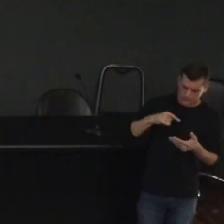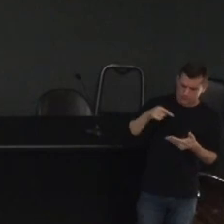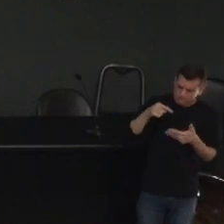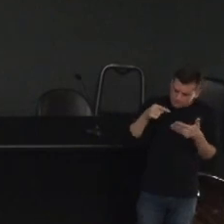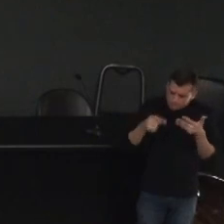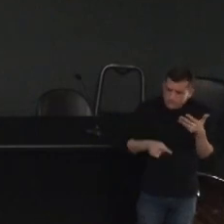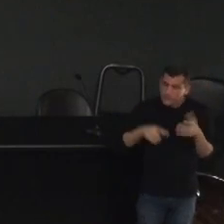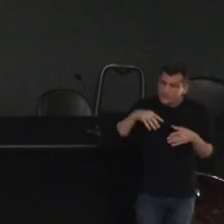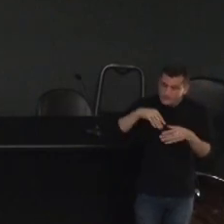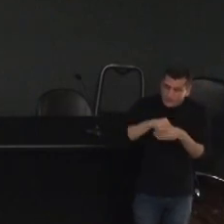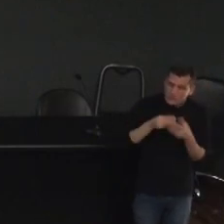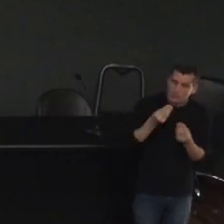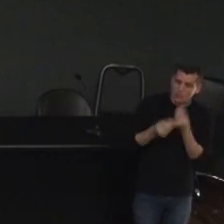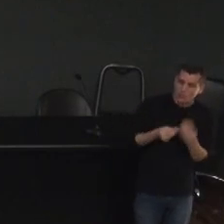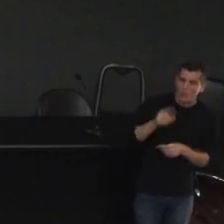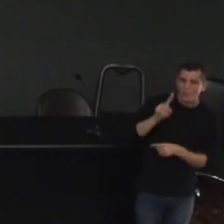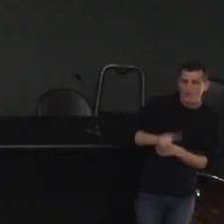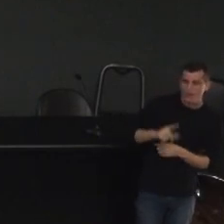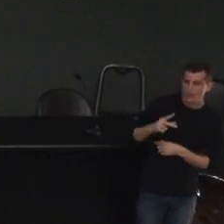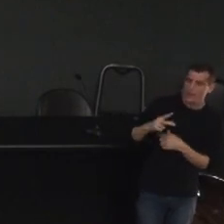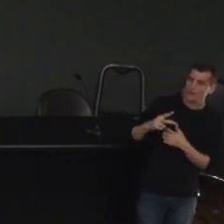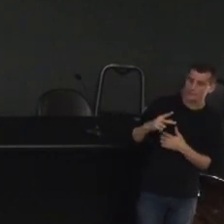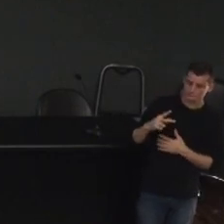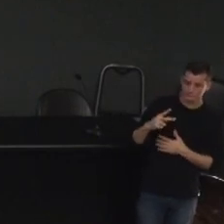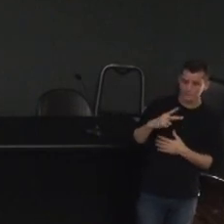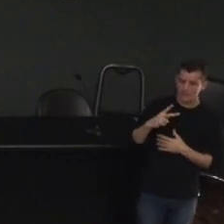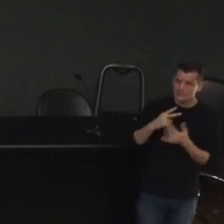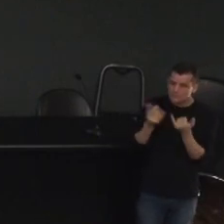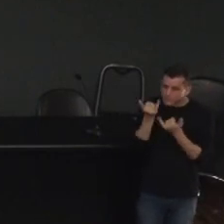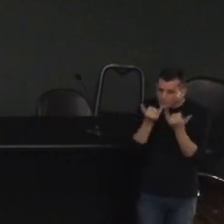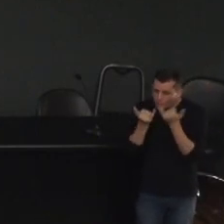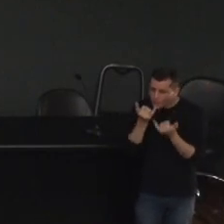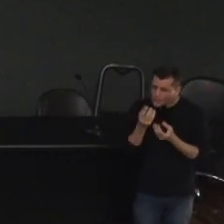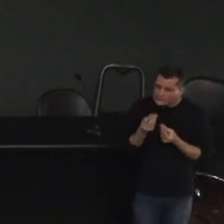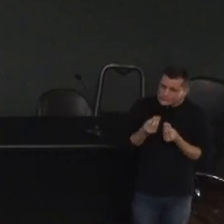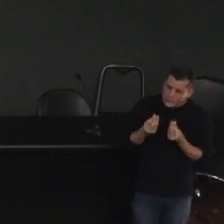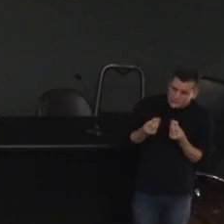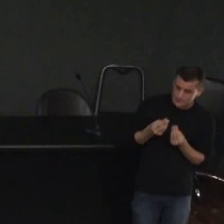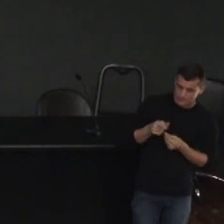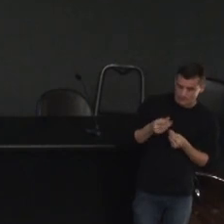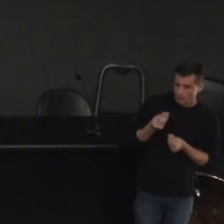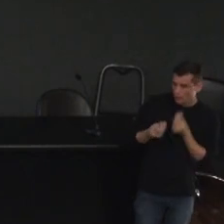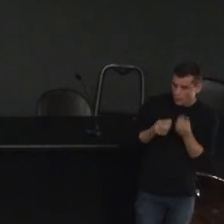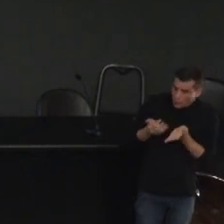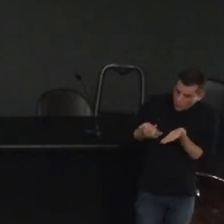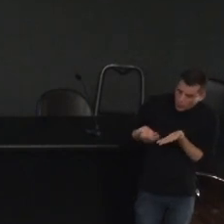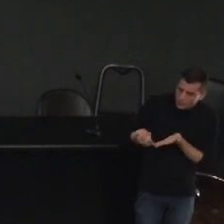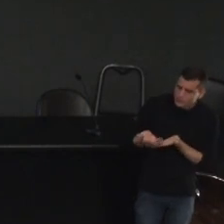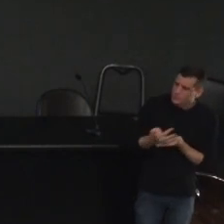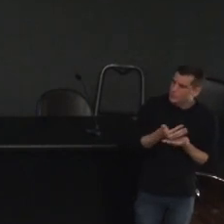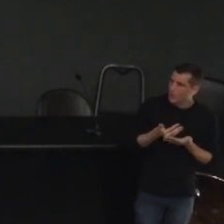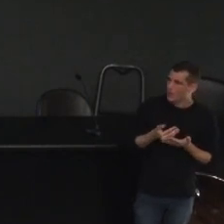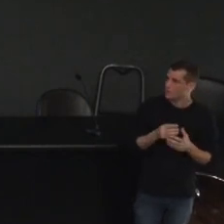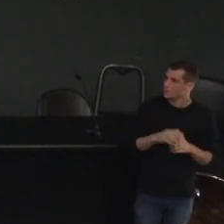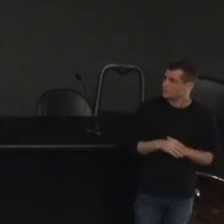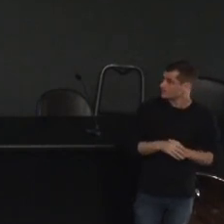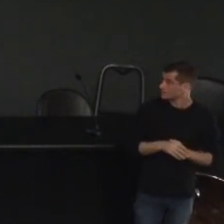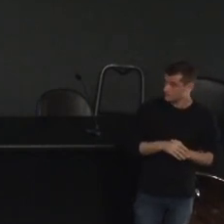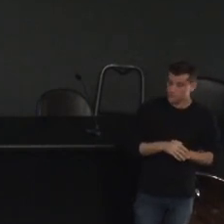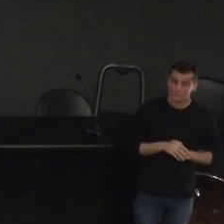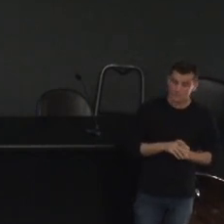dado e sensíveis então será um dado ou um risco relevante se esse dado